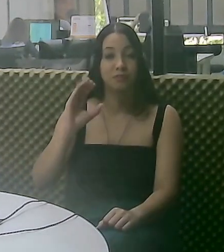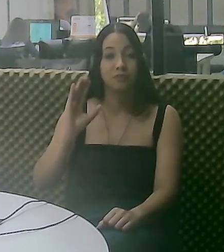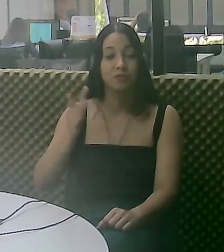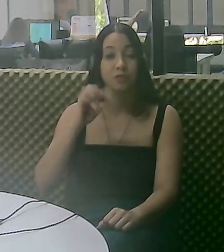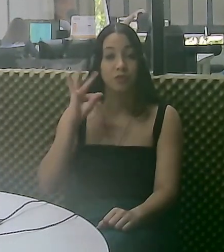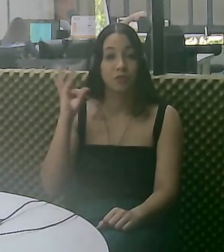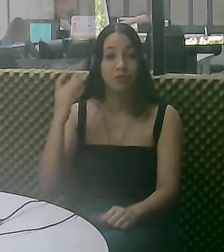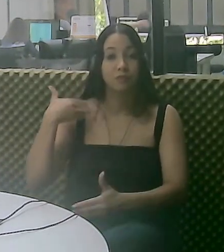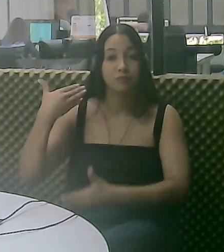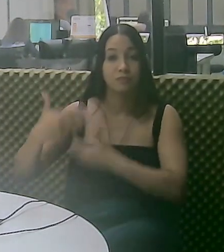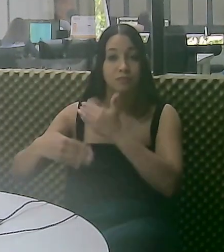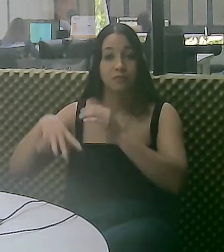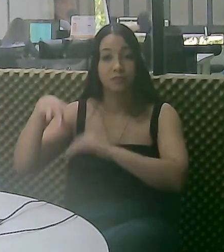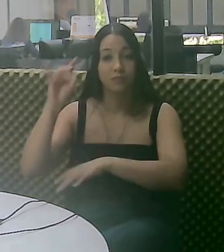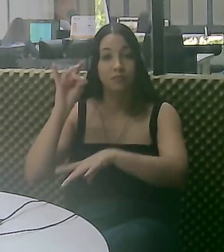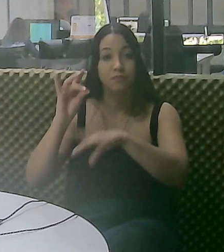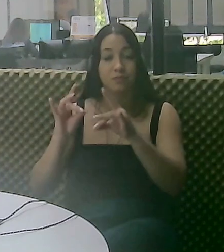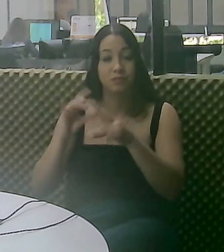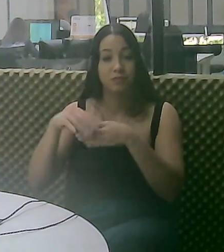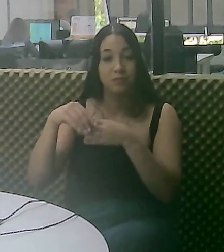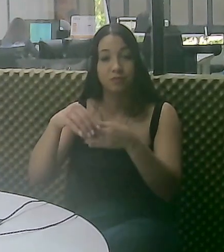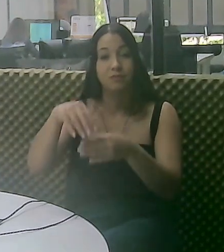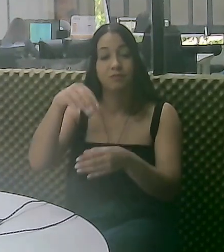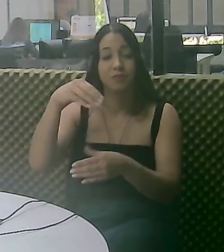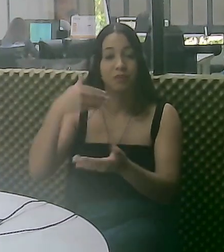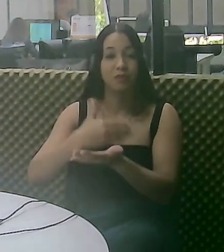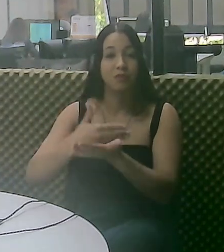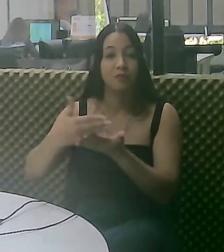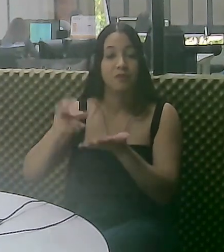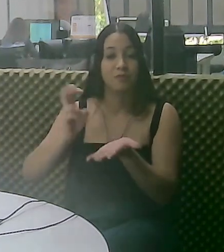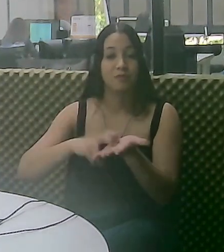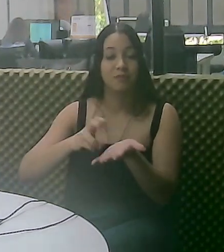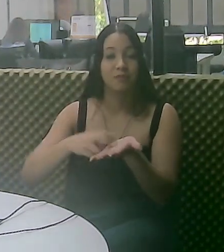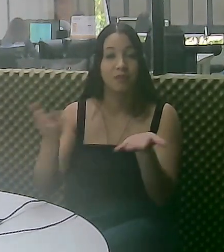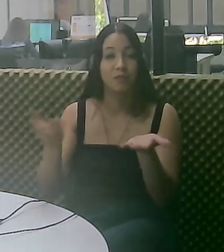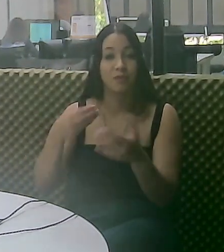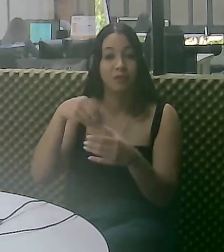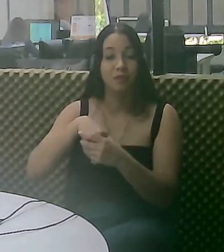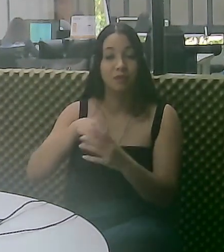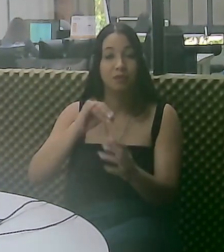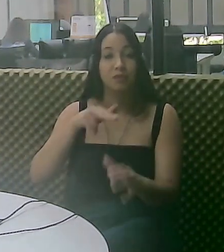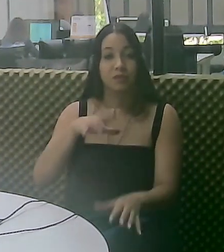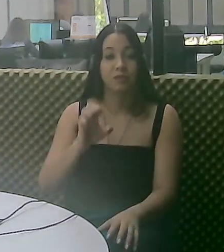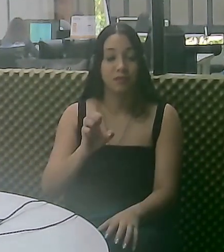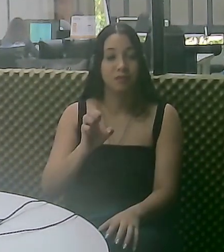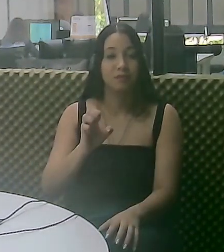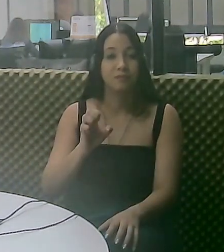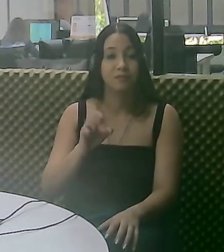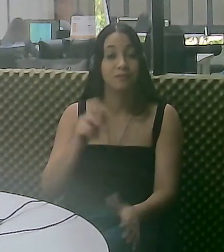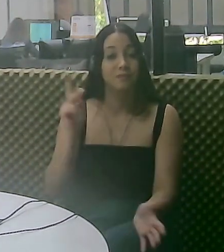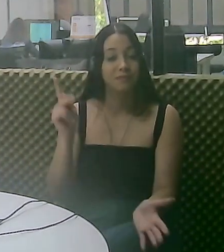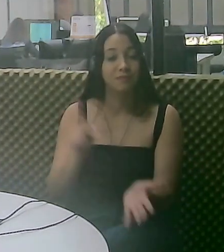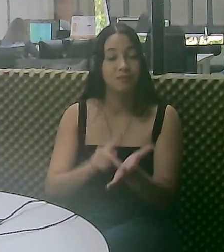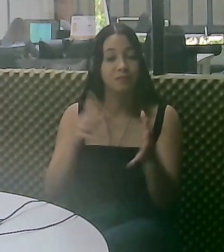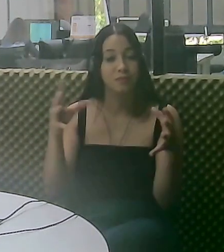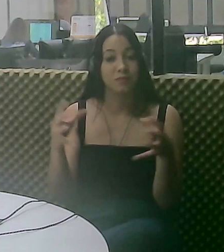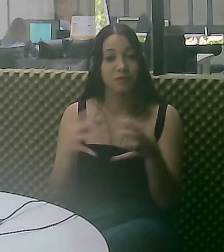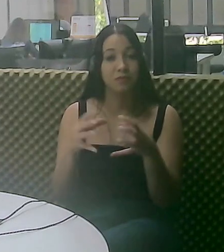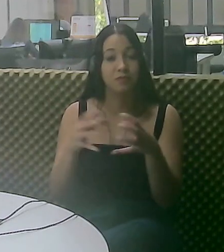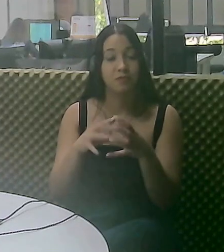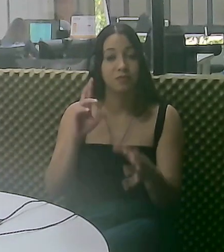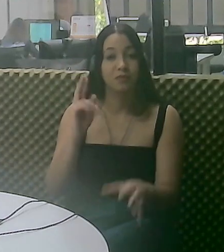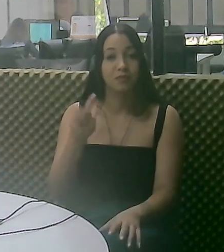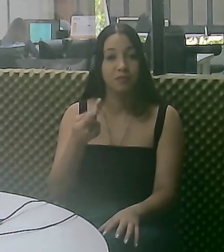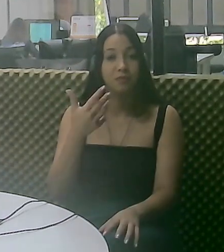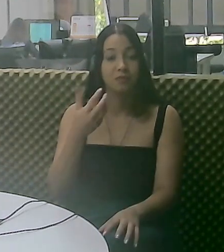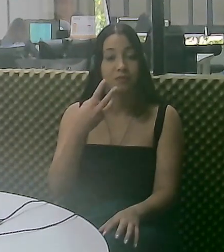todo o processo seletivo sendo conduzido desde o início da manhã dentro do Cine. Na prática, as equipes de recursos humanos